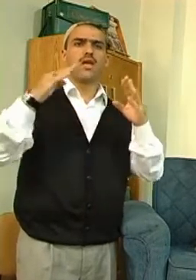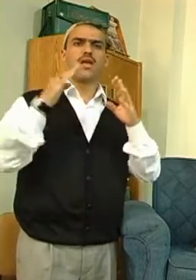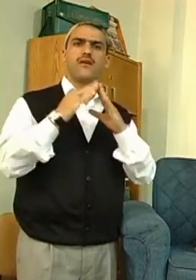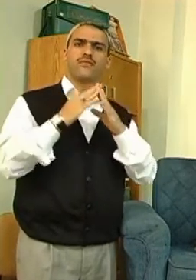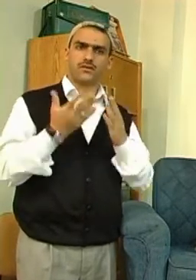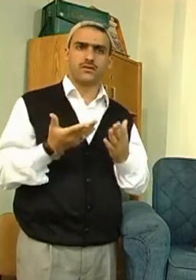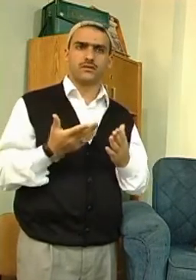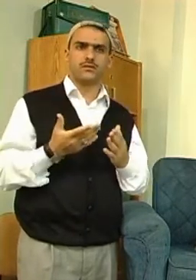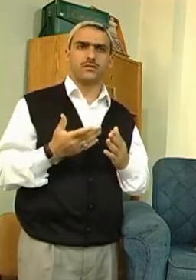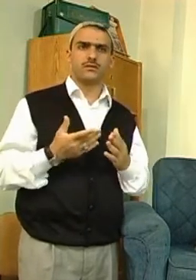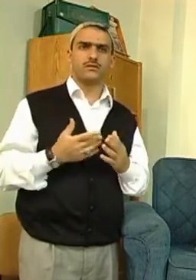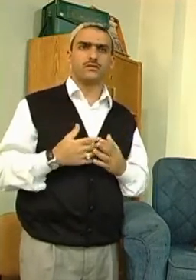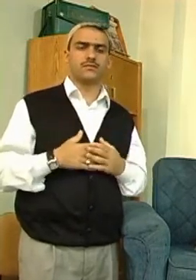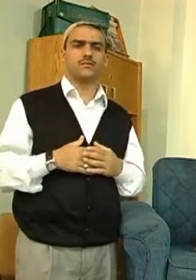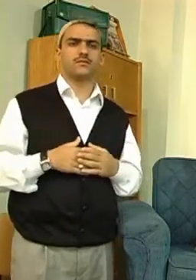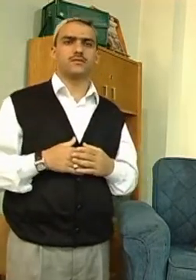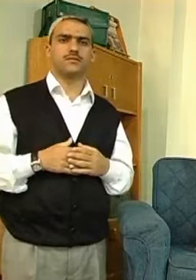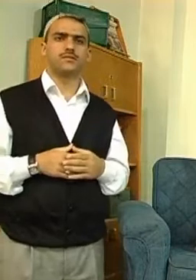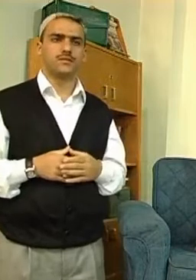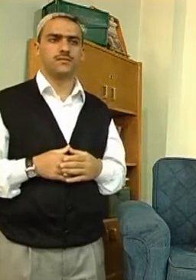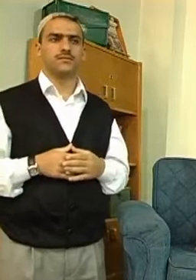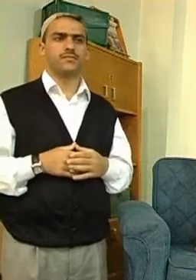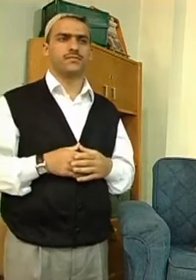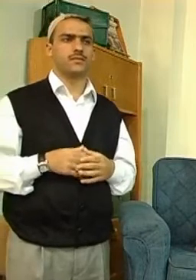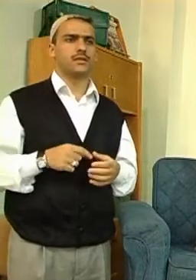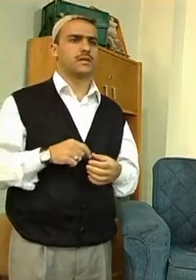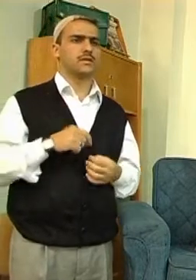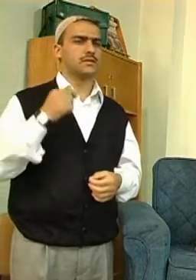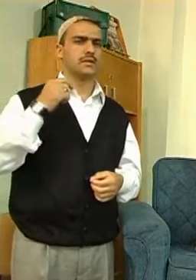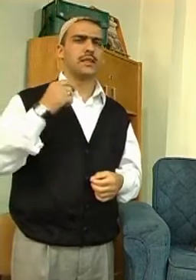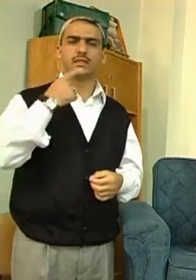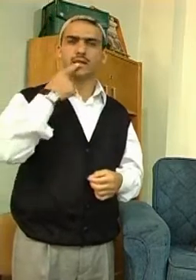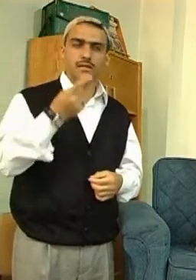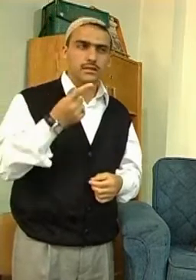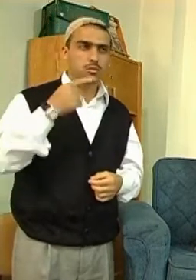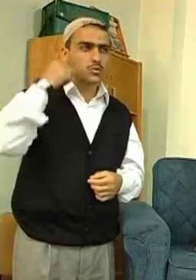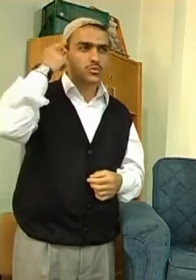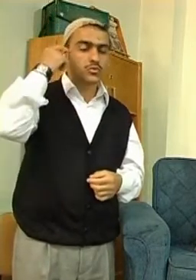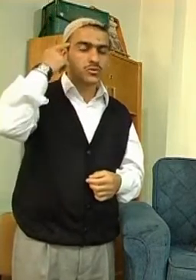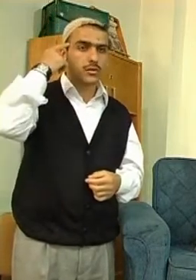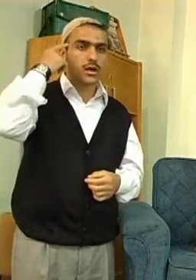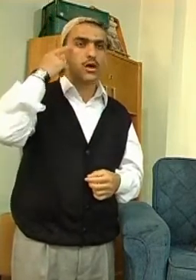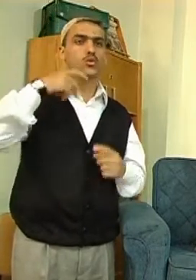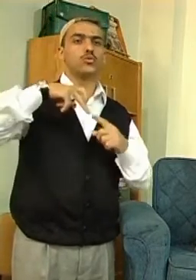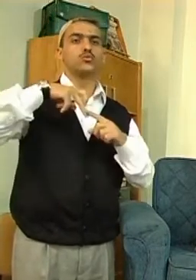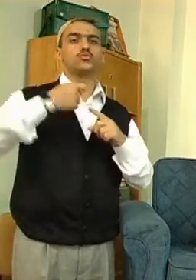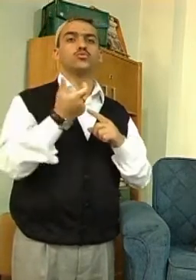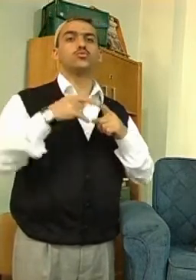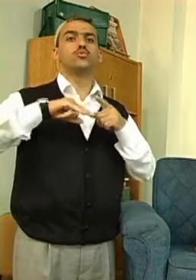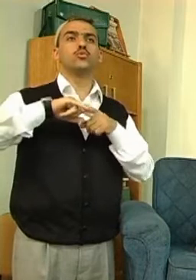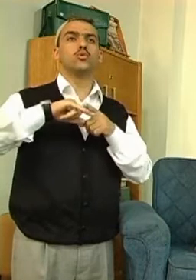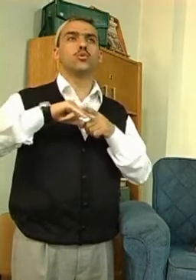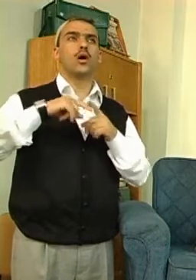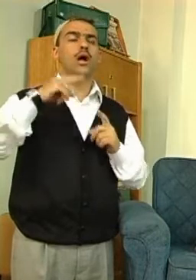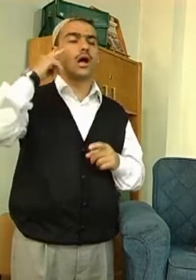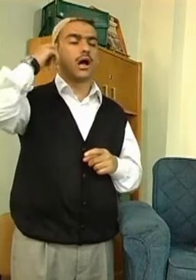akla gelir. Ruh, beden onun evi. Biz insan bedeninin güzelliği diye anlarsak ayet-i kerimeyi, nakıs kalmış